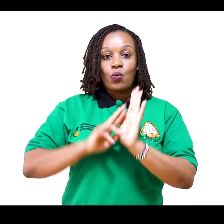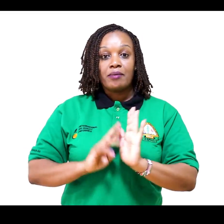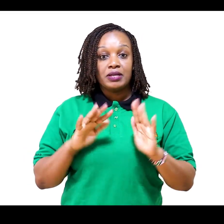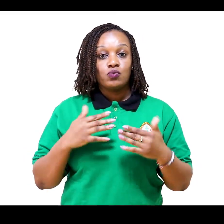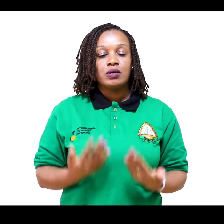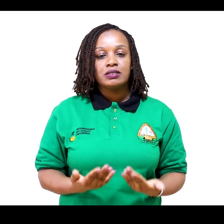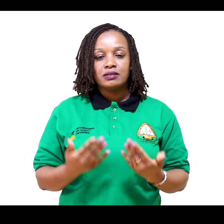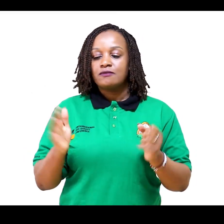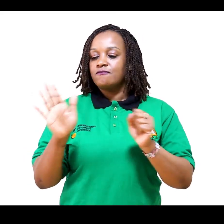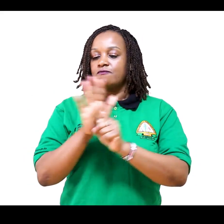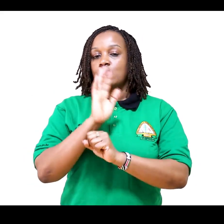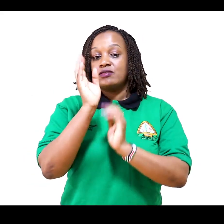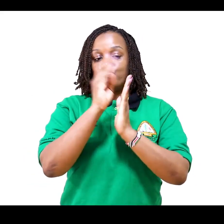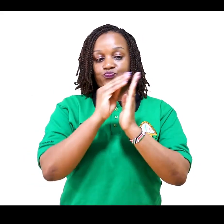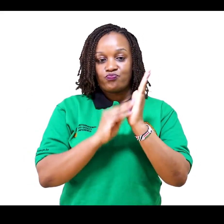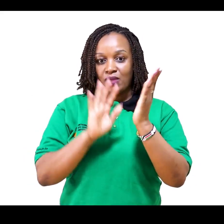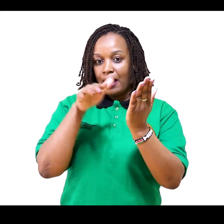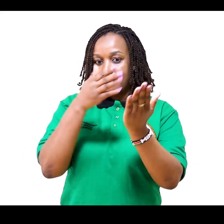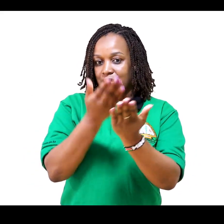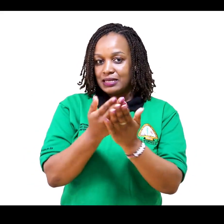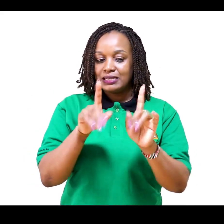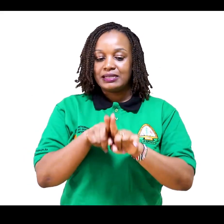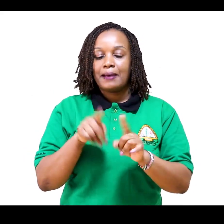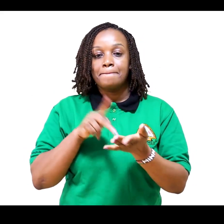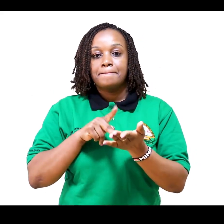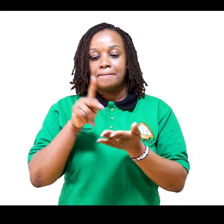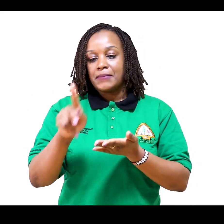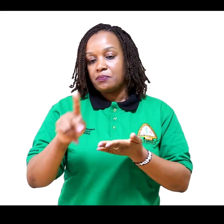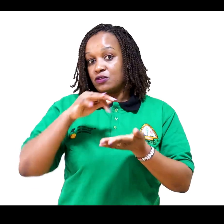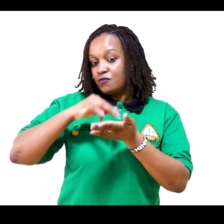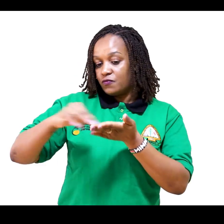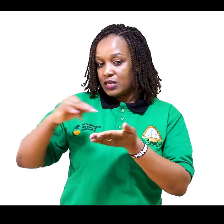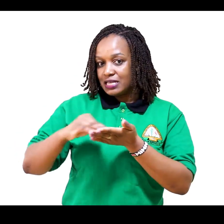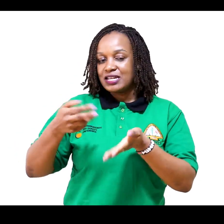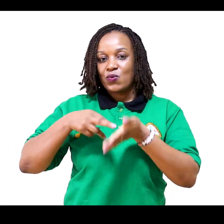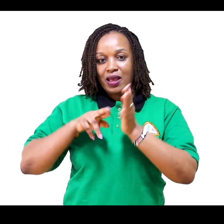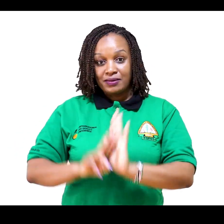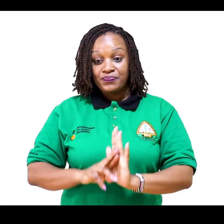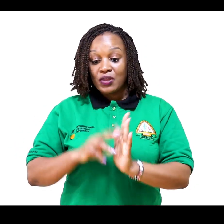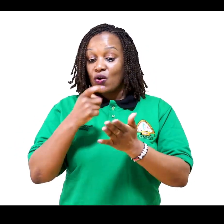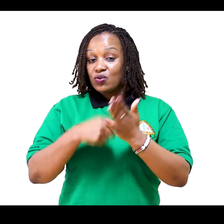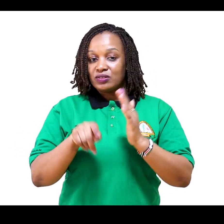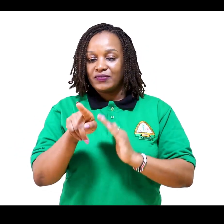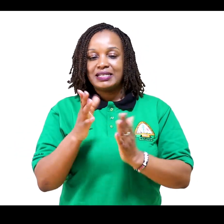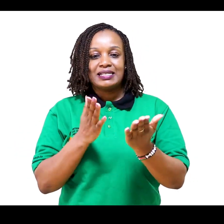ni maombi yaliyojazwa ipasavyo na malipo ya ada iliyowekwa. Gharama ya huduma hii